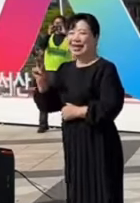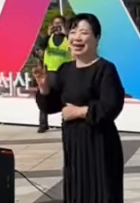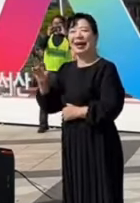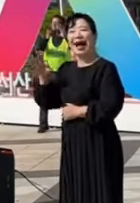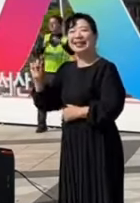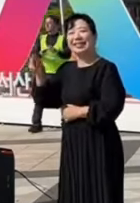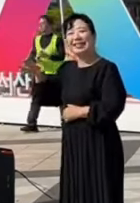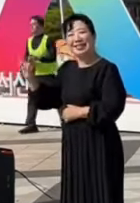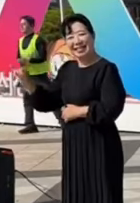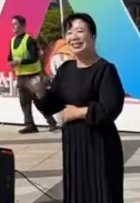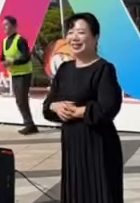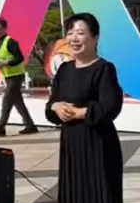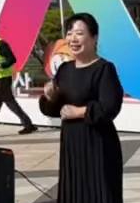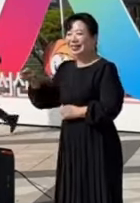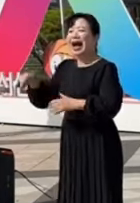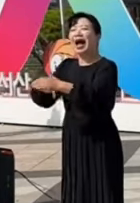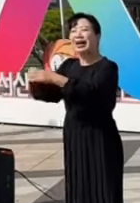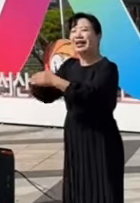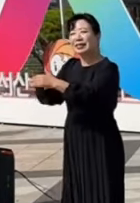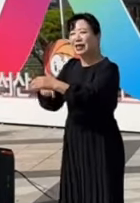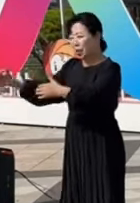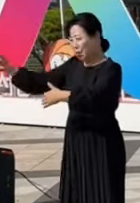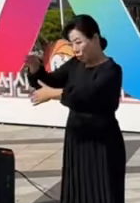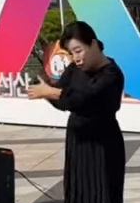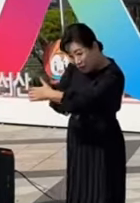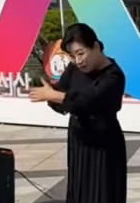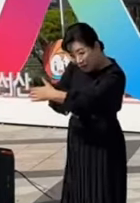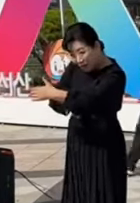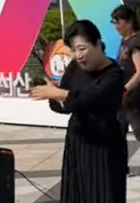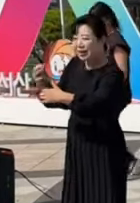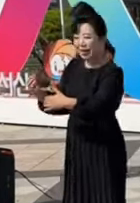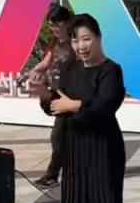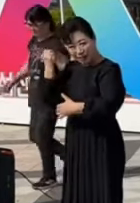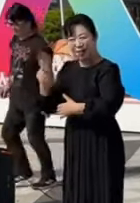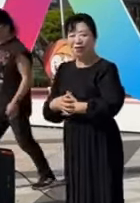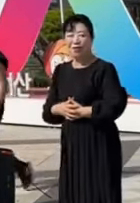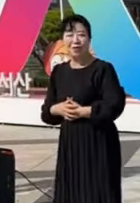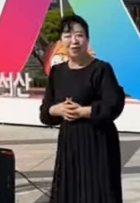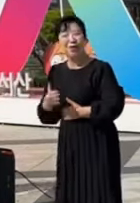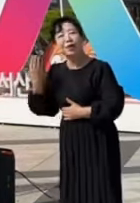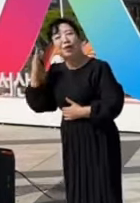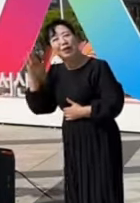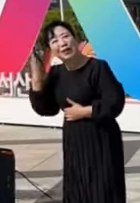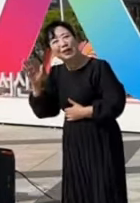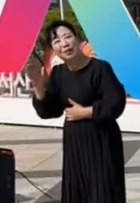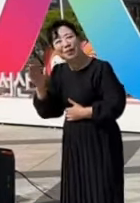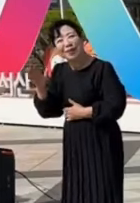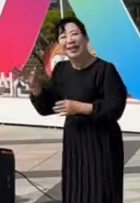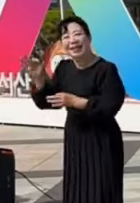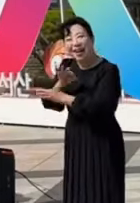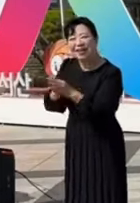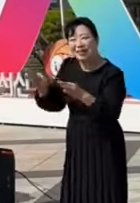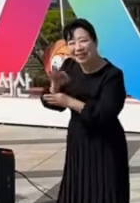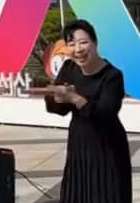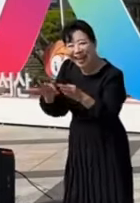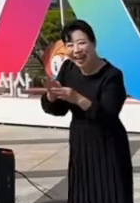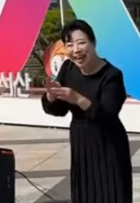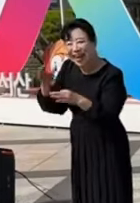그리고 거기서 얻어진 수익금으로 요즘 뭐 경제공동체 저는